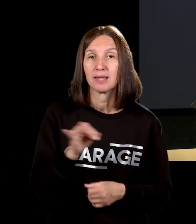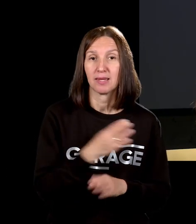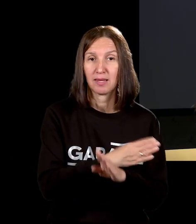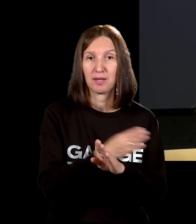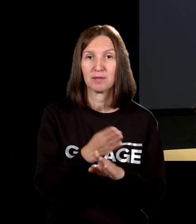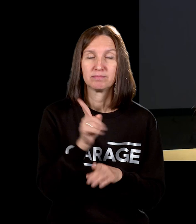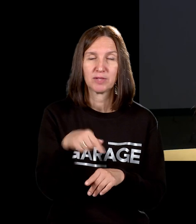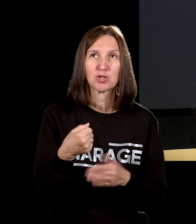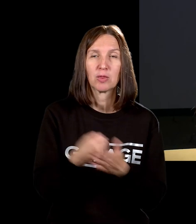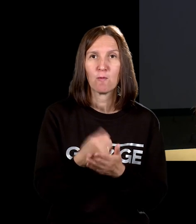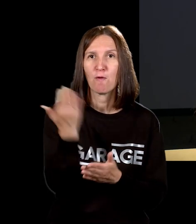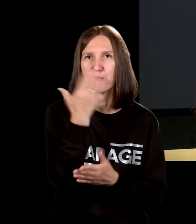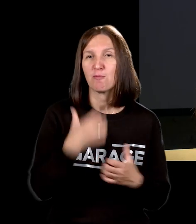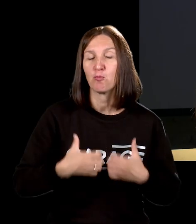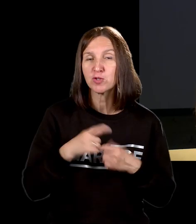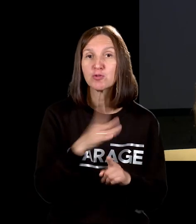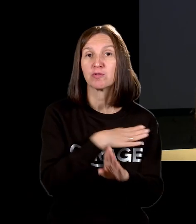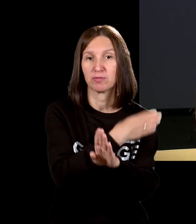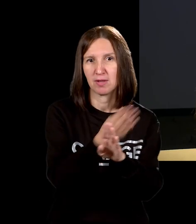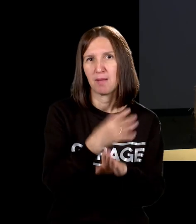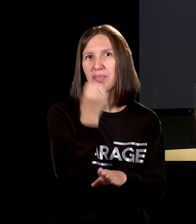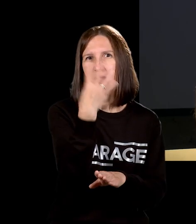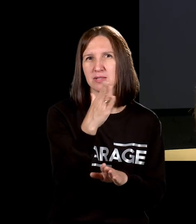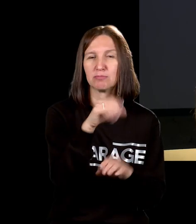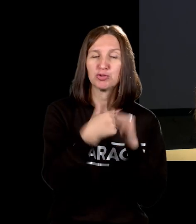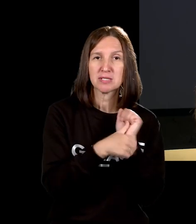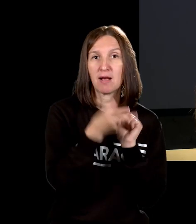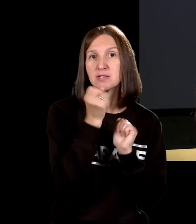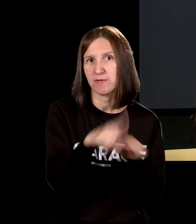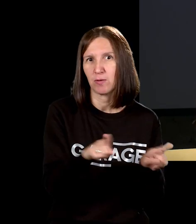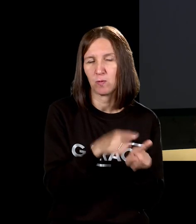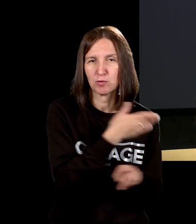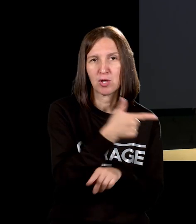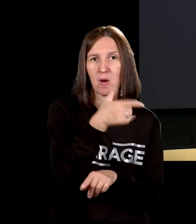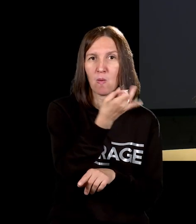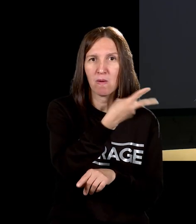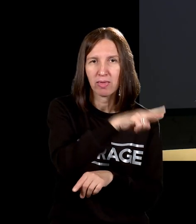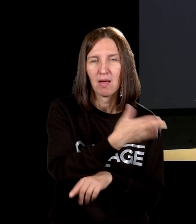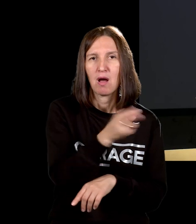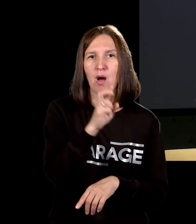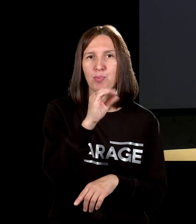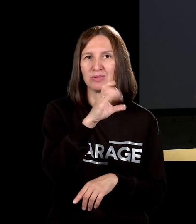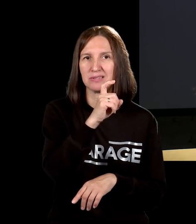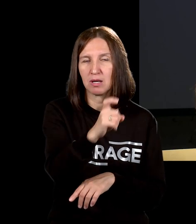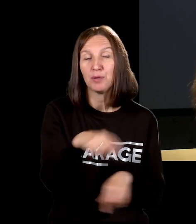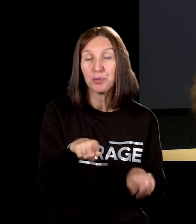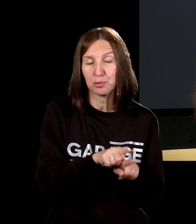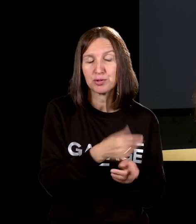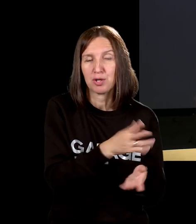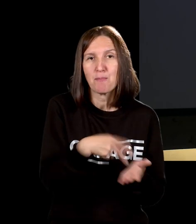ужасов тот же Гоя, да, и тот же Босх вполне отвечали не только вот этой моральной потребности